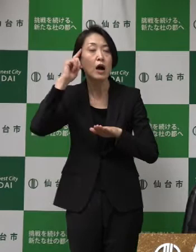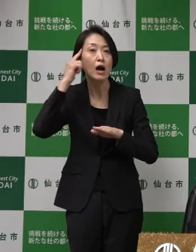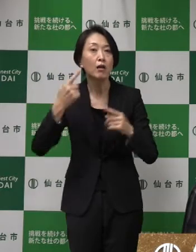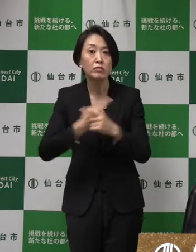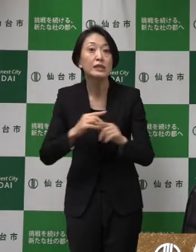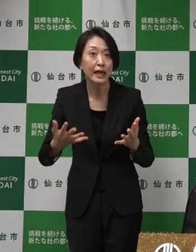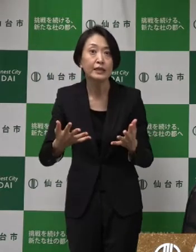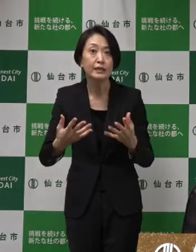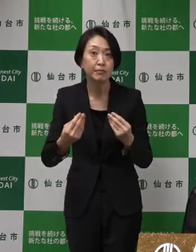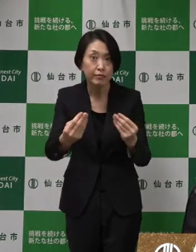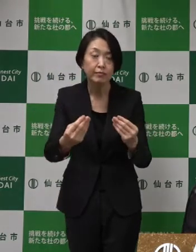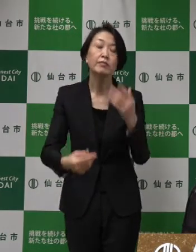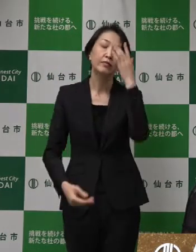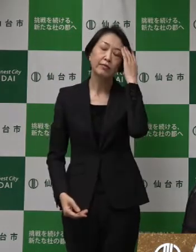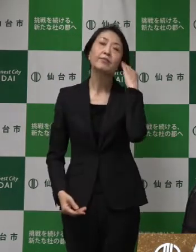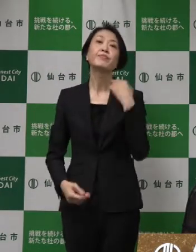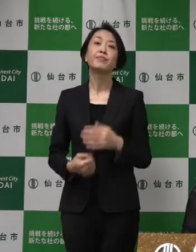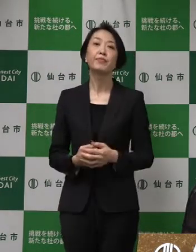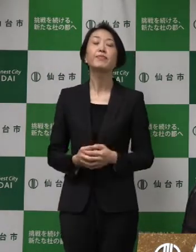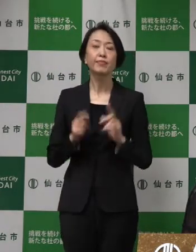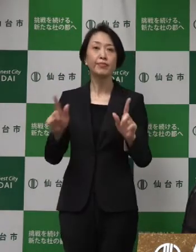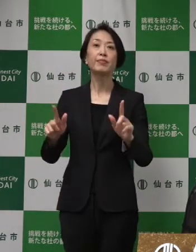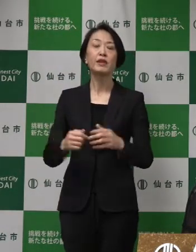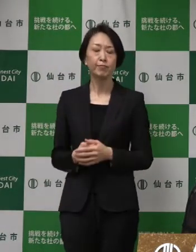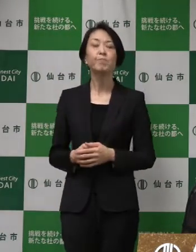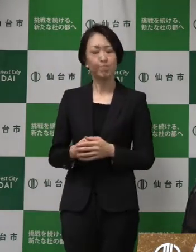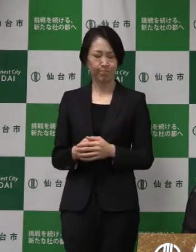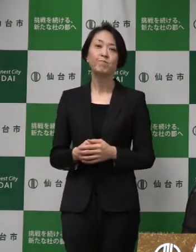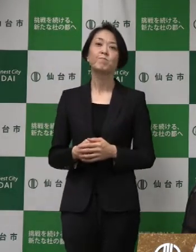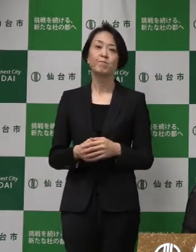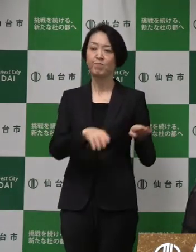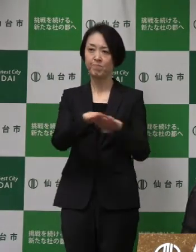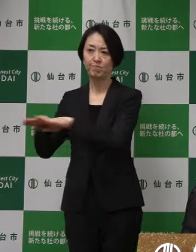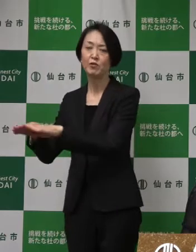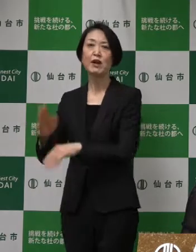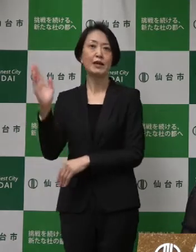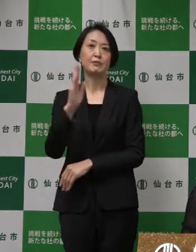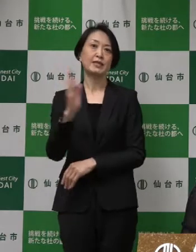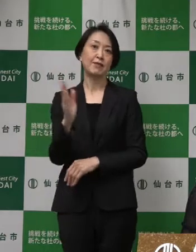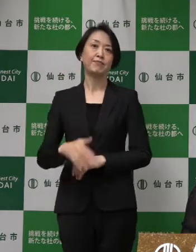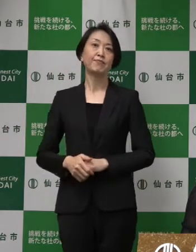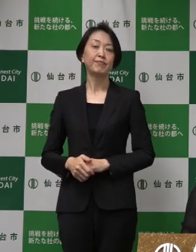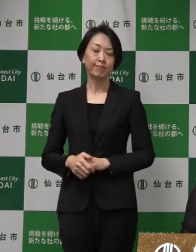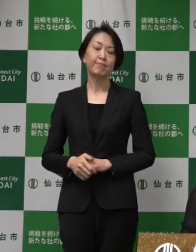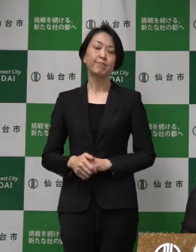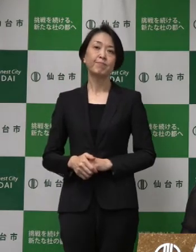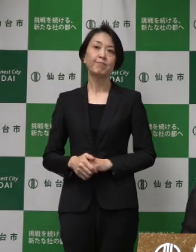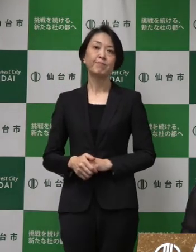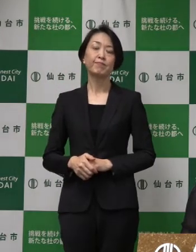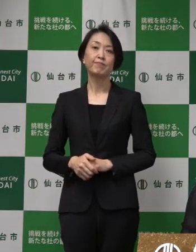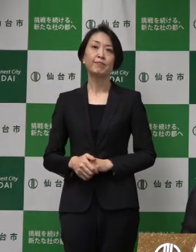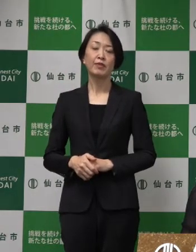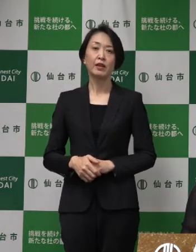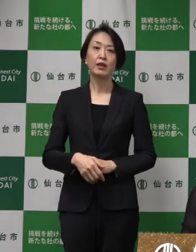が。はい、変わりありません。確かにですね、児童生徒の方